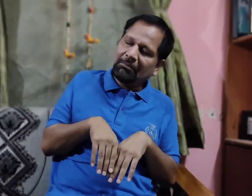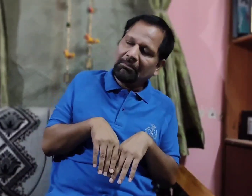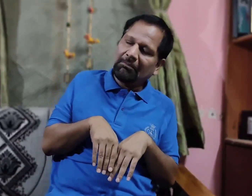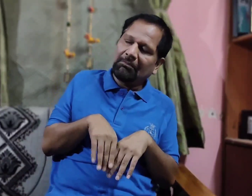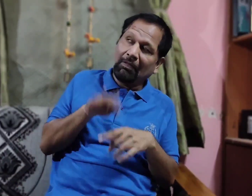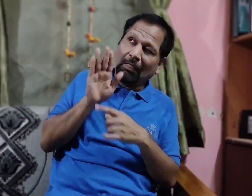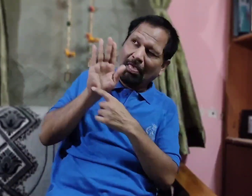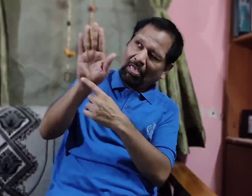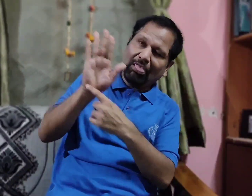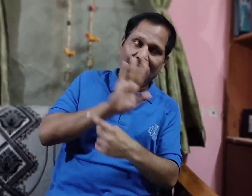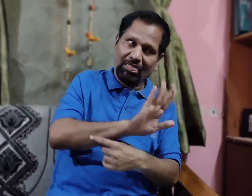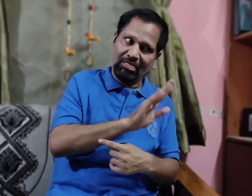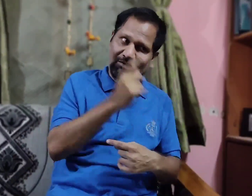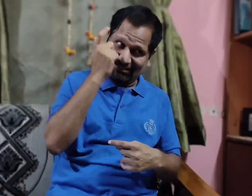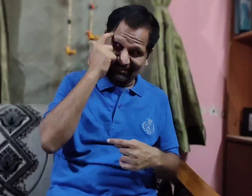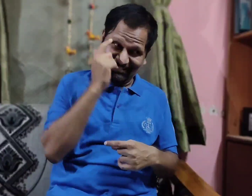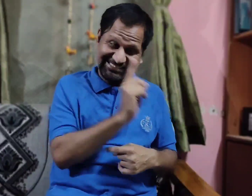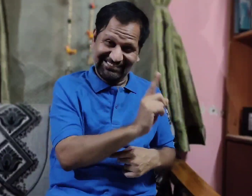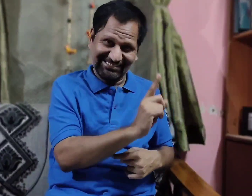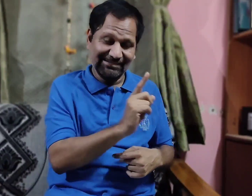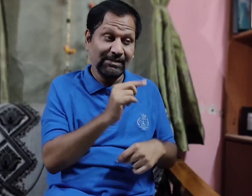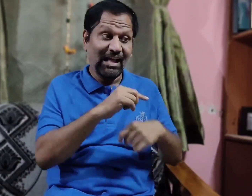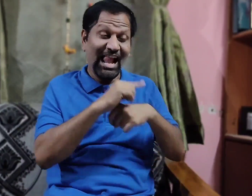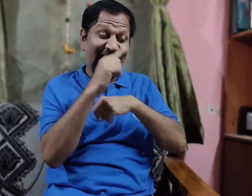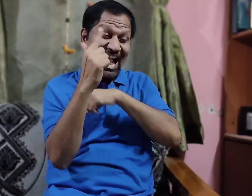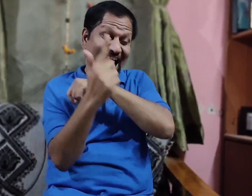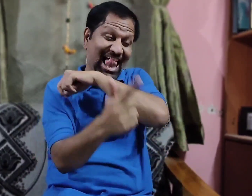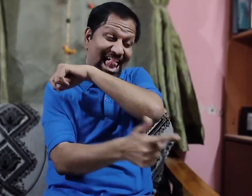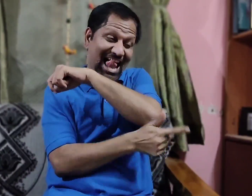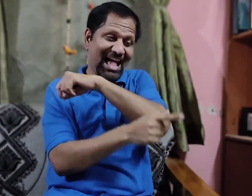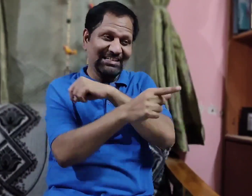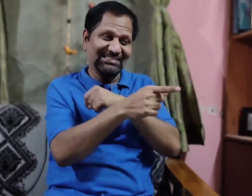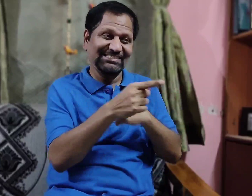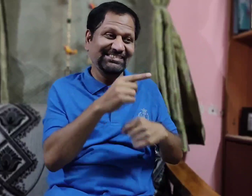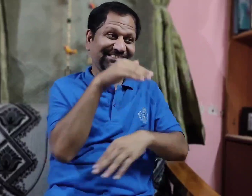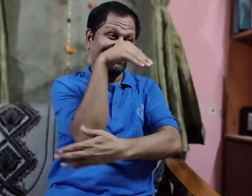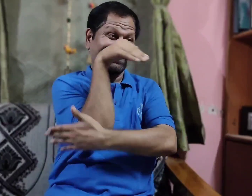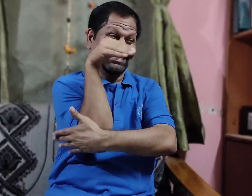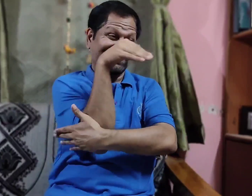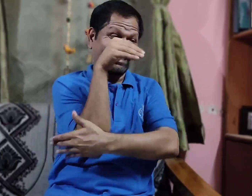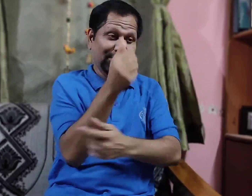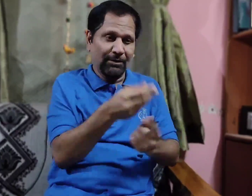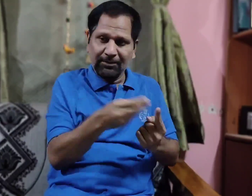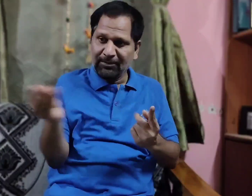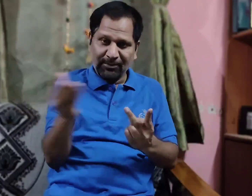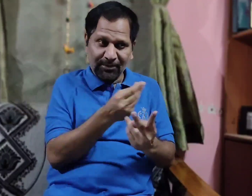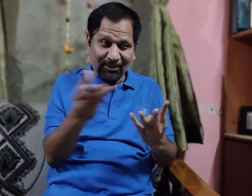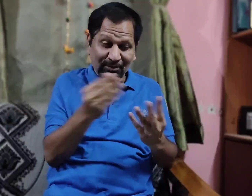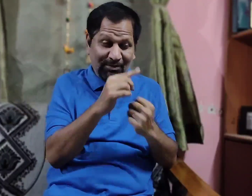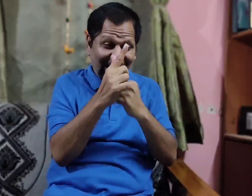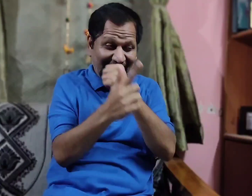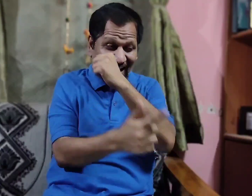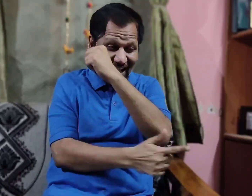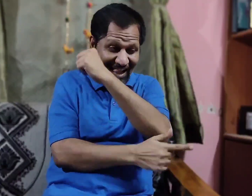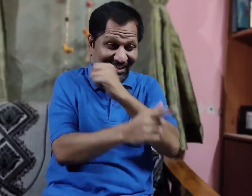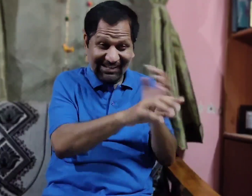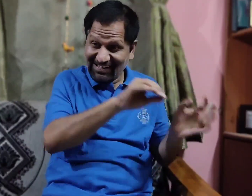निकाल के पास में रखता जाएगा और तुम वहाँ पर चुपचाप मरे हुए के सामान पकड़ लेना। और ये ध्यान रखना कि आखिरी का हंस